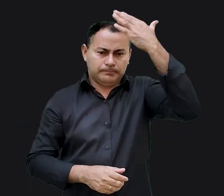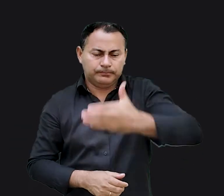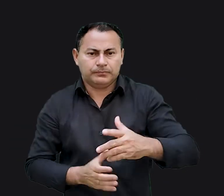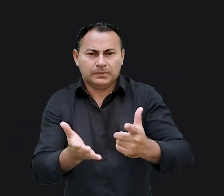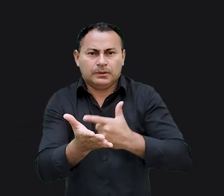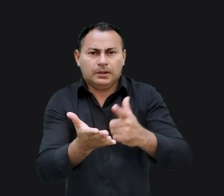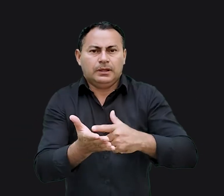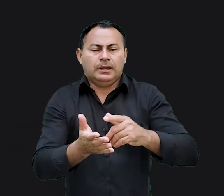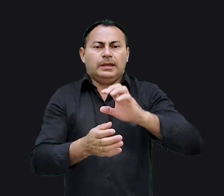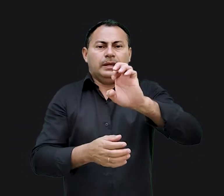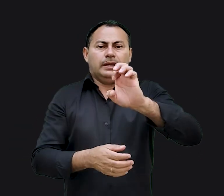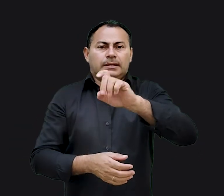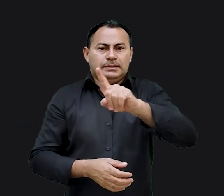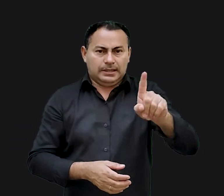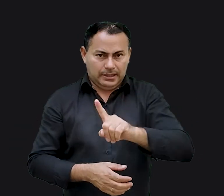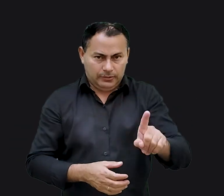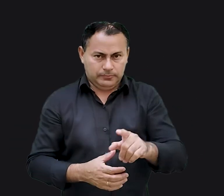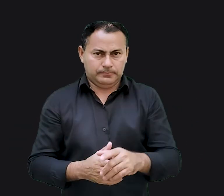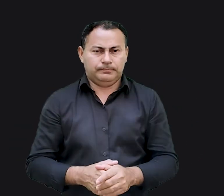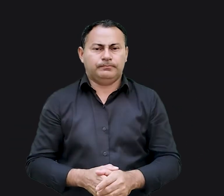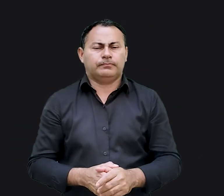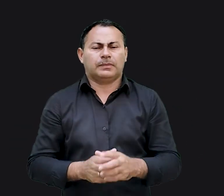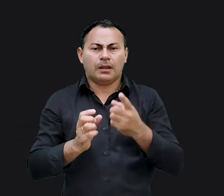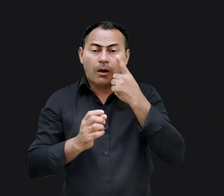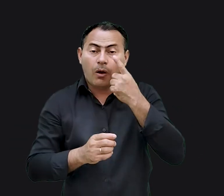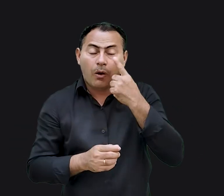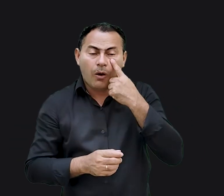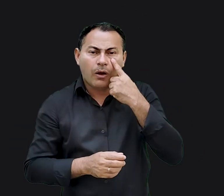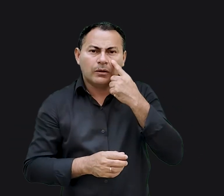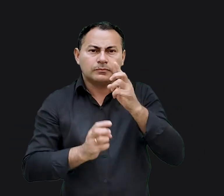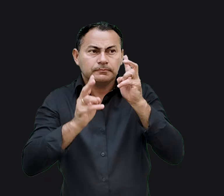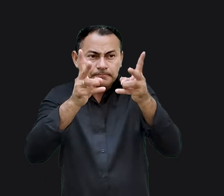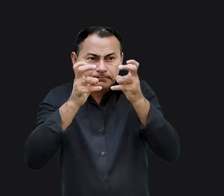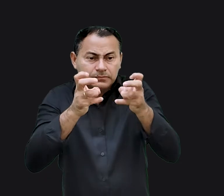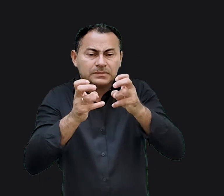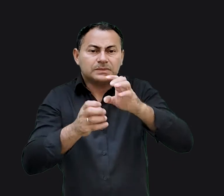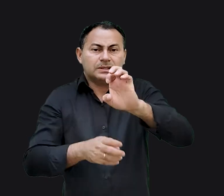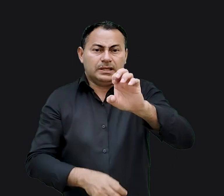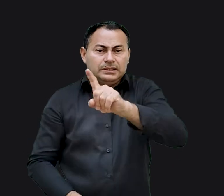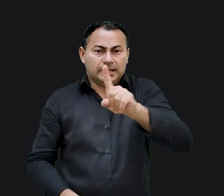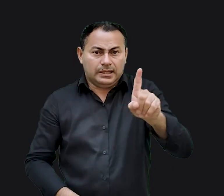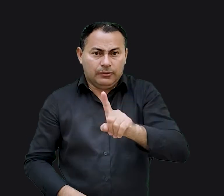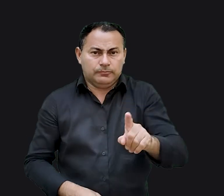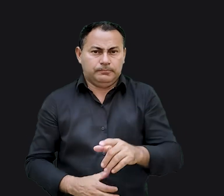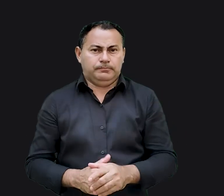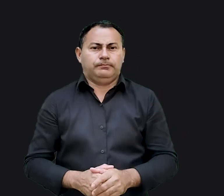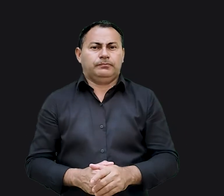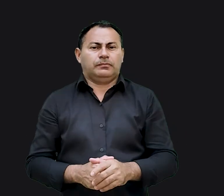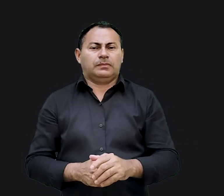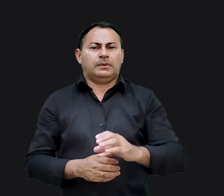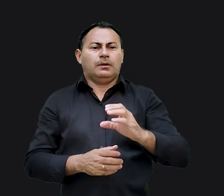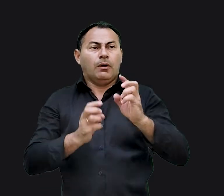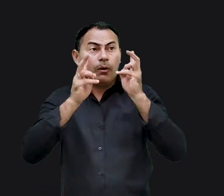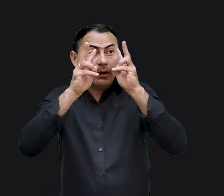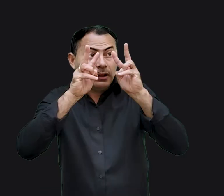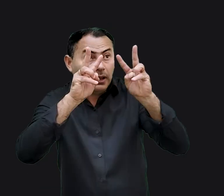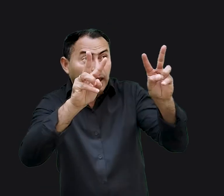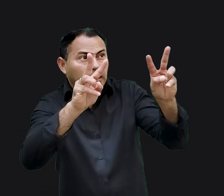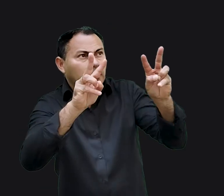está presente no livro de Ezequiel. Preste atenção nesta visão de Ezequiel. Olhei e vi